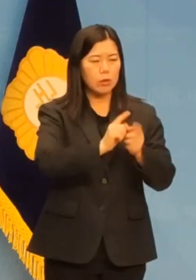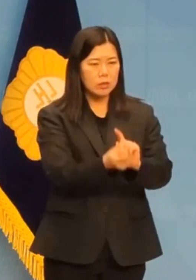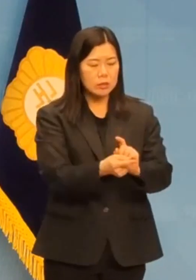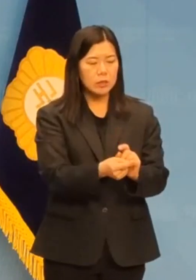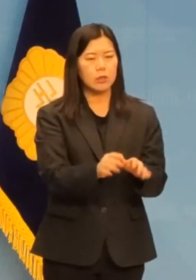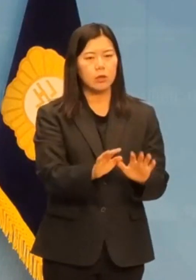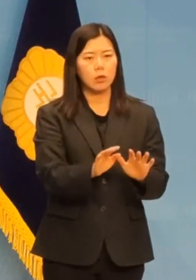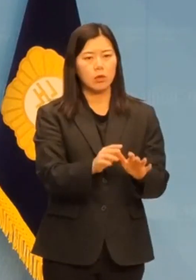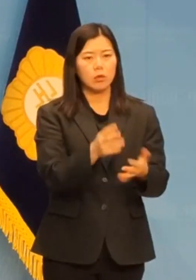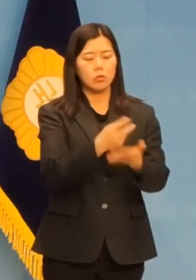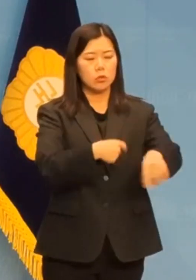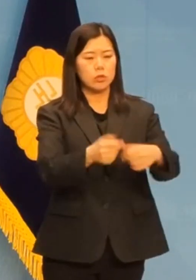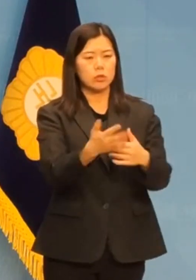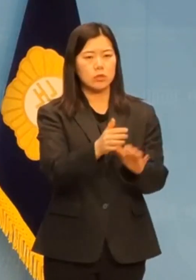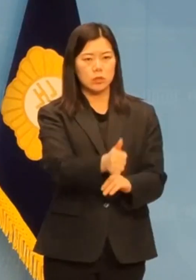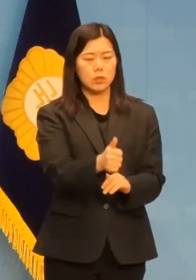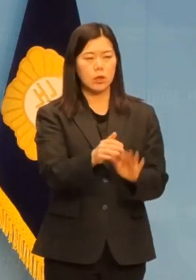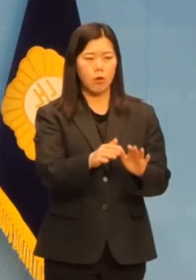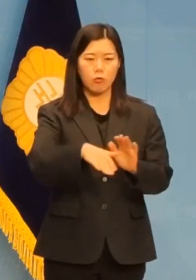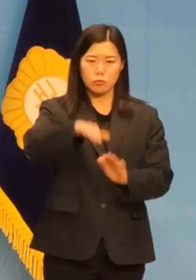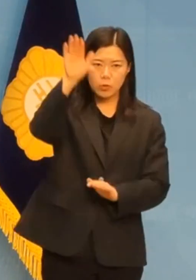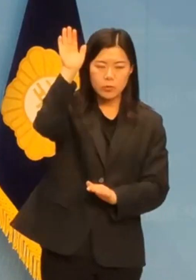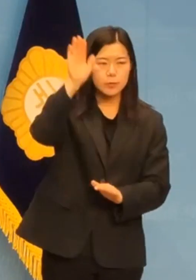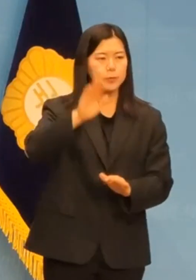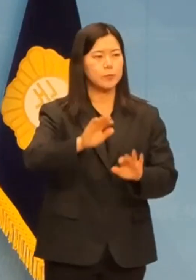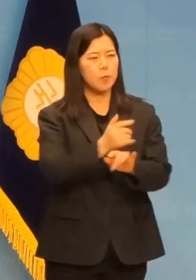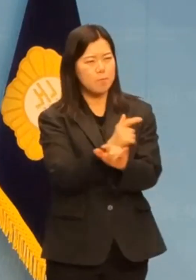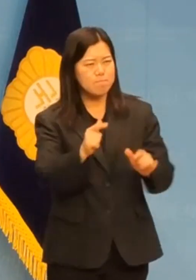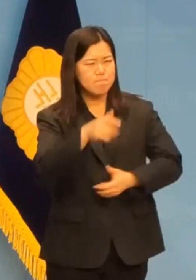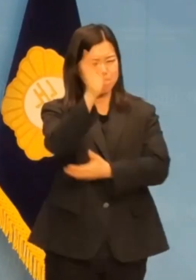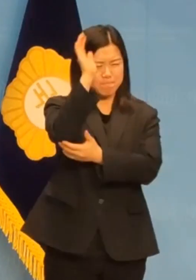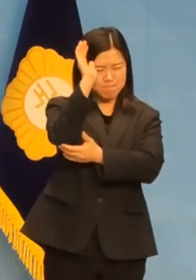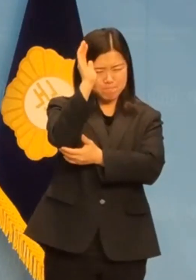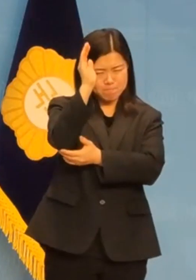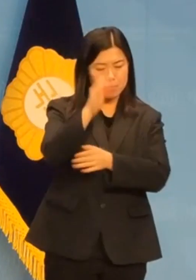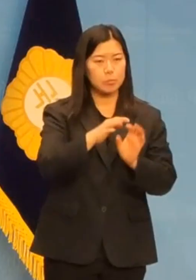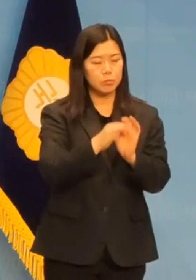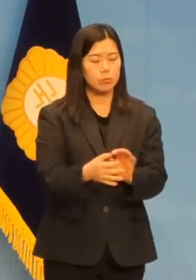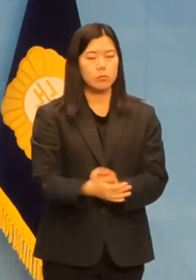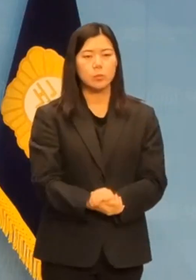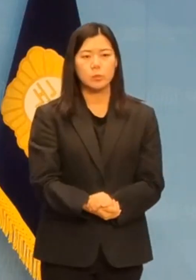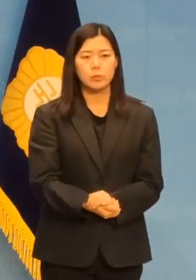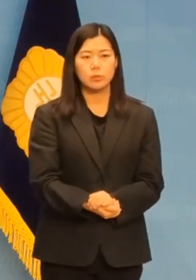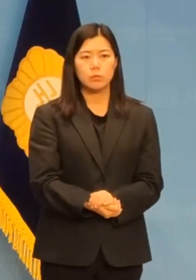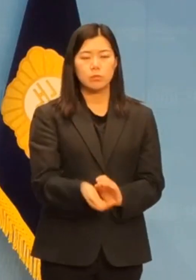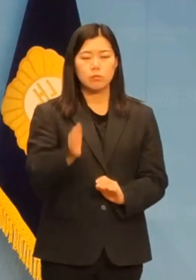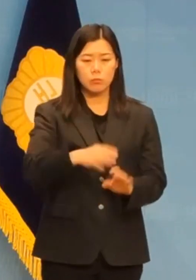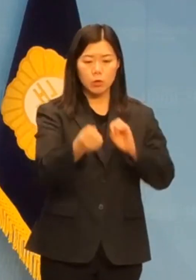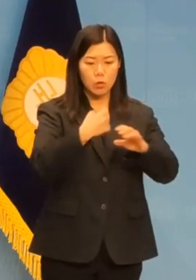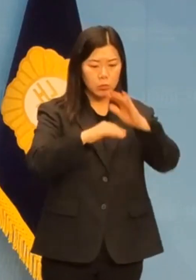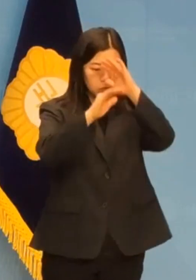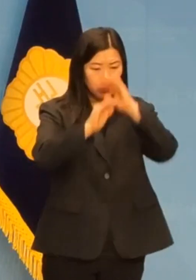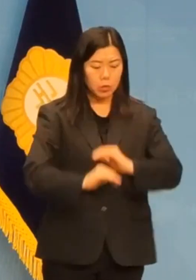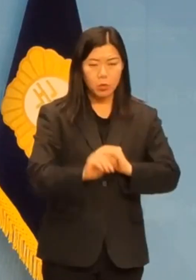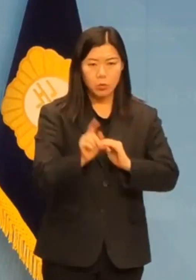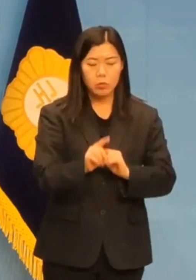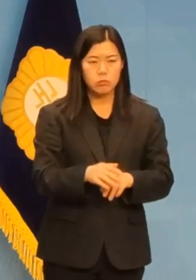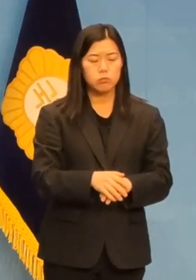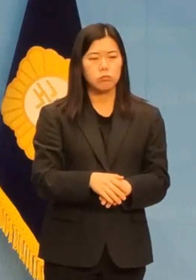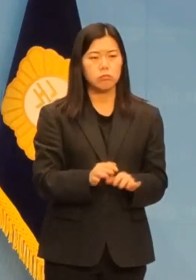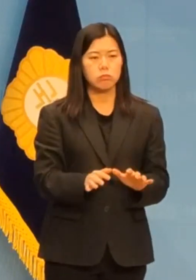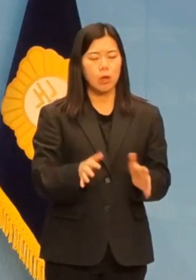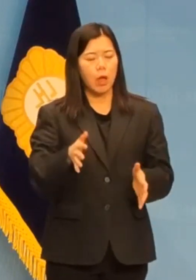식량정책관이 적극 손을 들고 나서 막힘없는 답변을 이어갔습니다. 그러나 답변 내용은